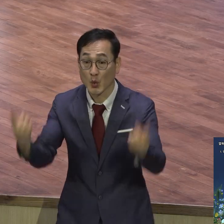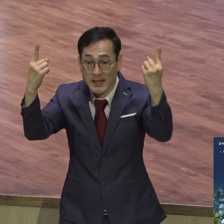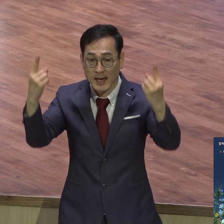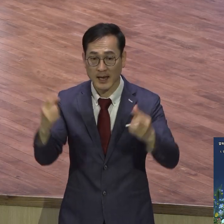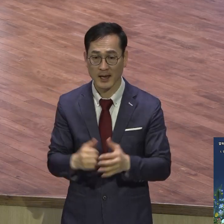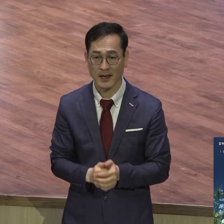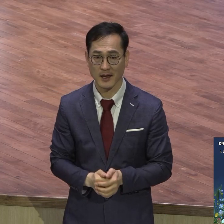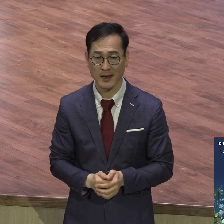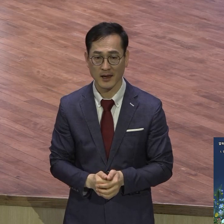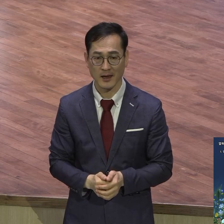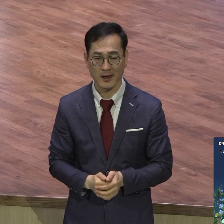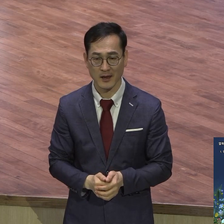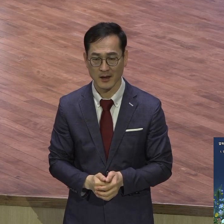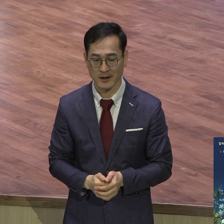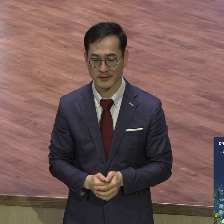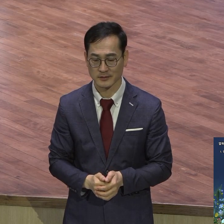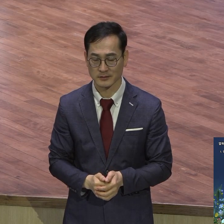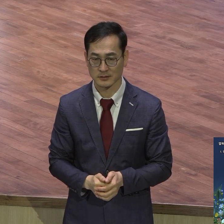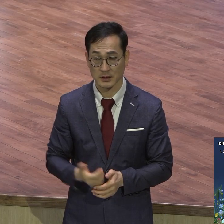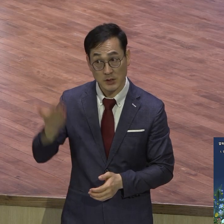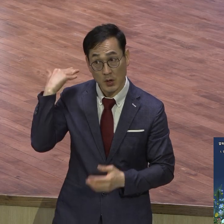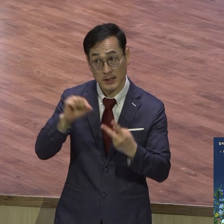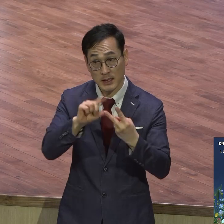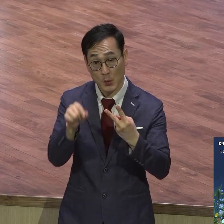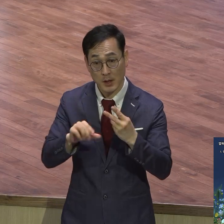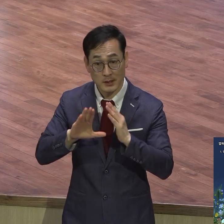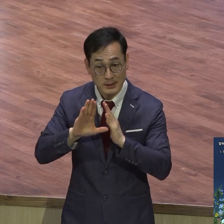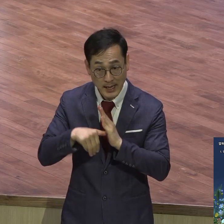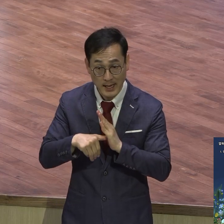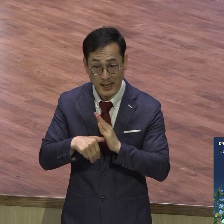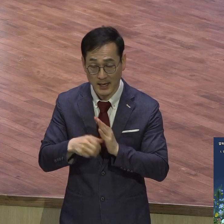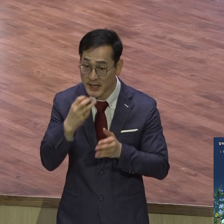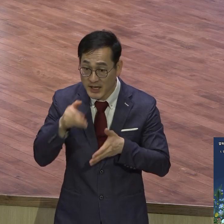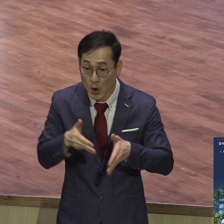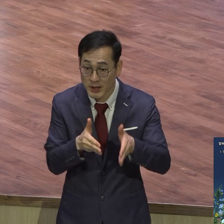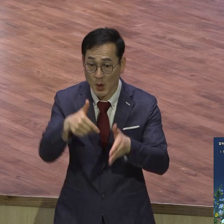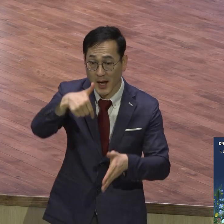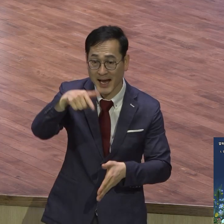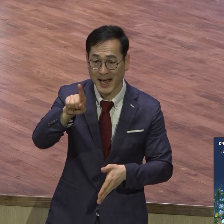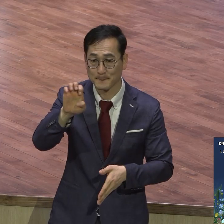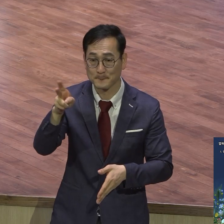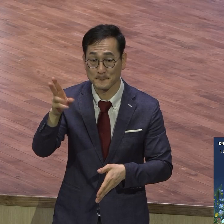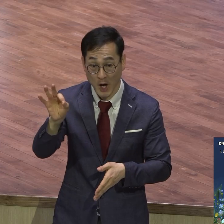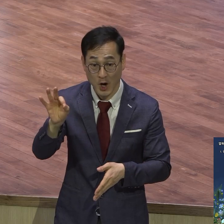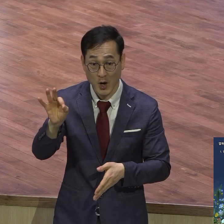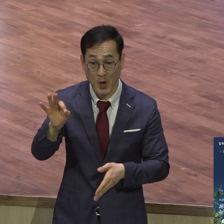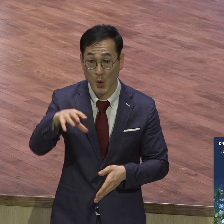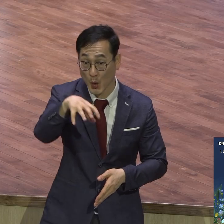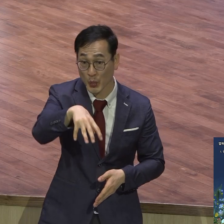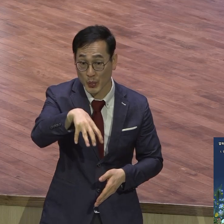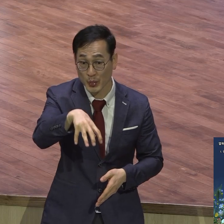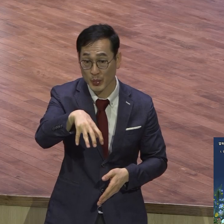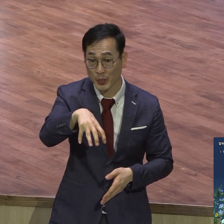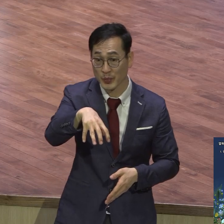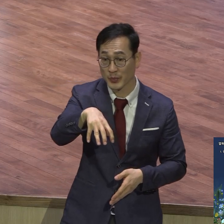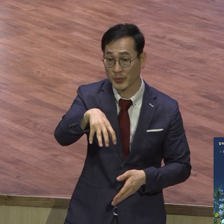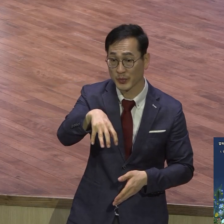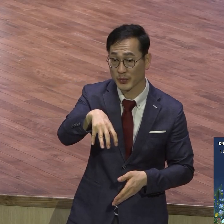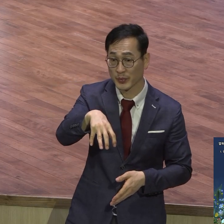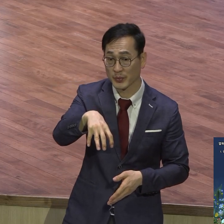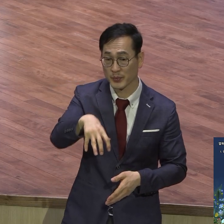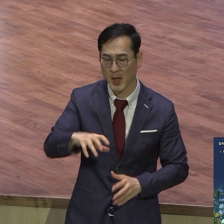있었어요. 문선명 때도 많았지만 지난 2월에도 경기도 가평 청심평화 월드센터 이게